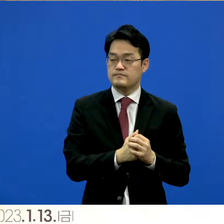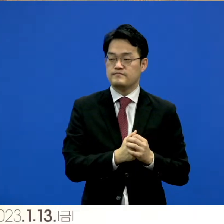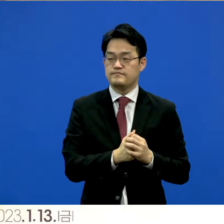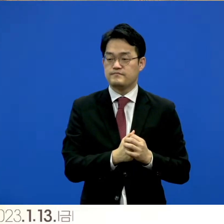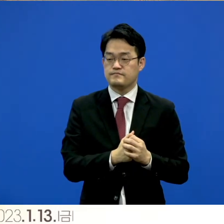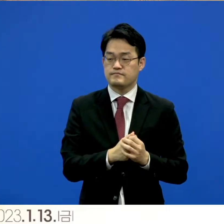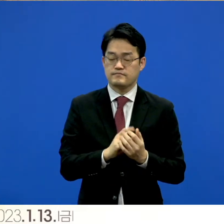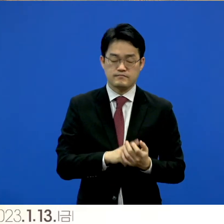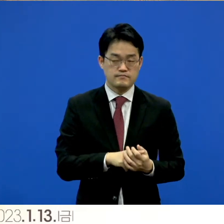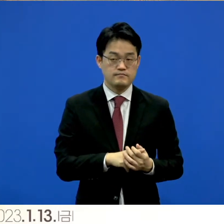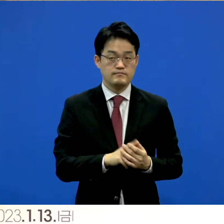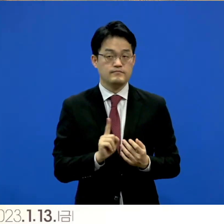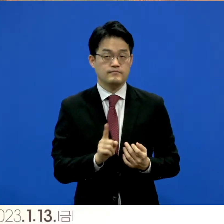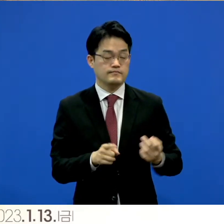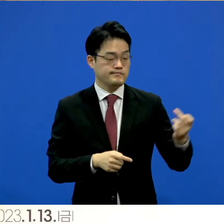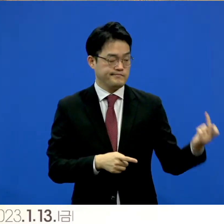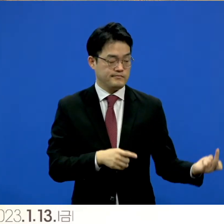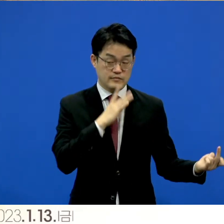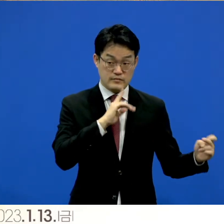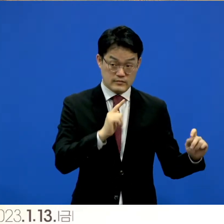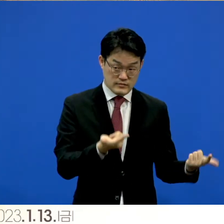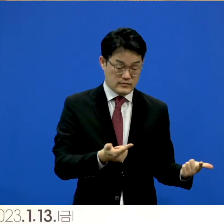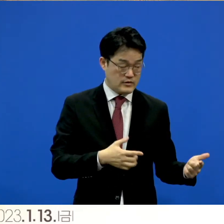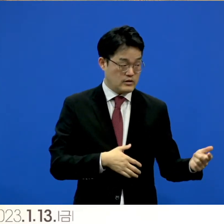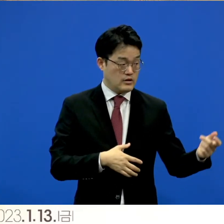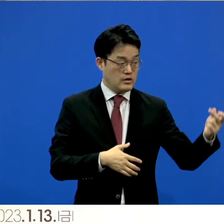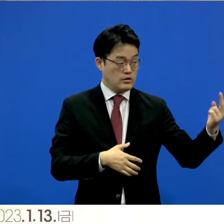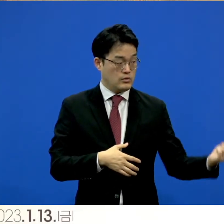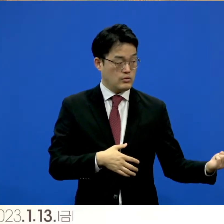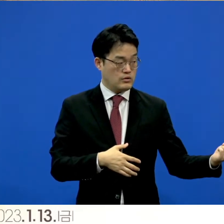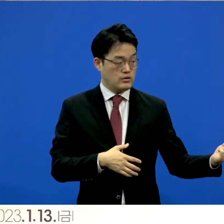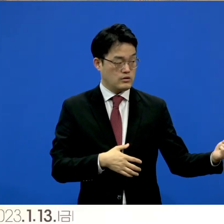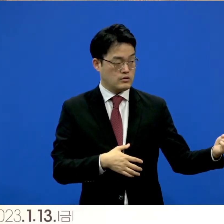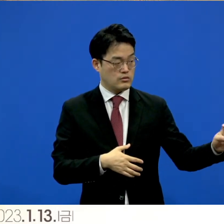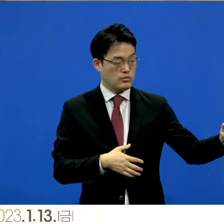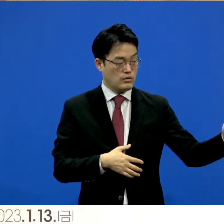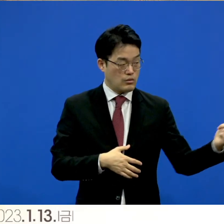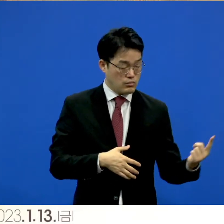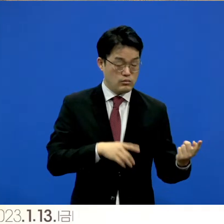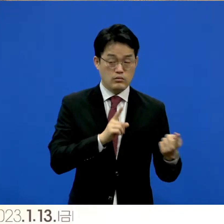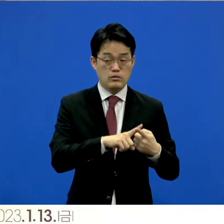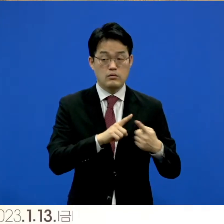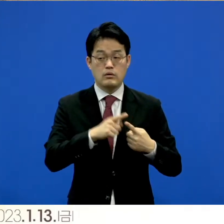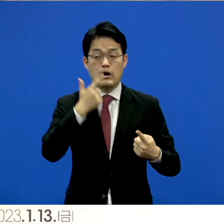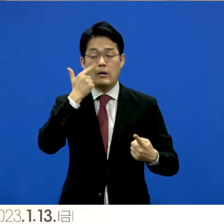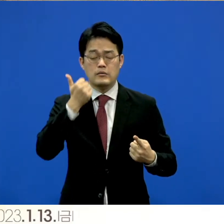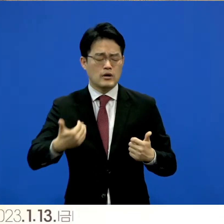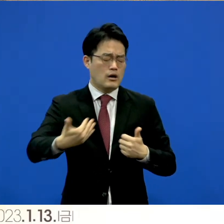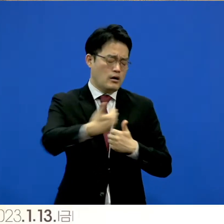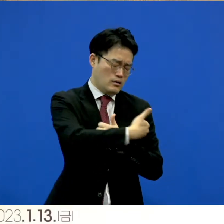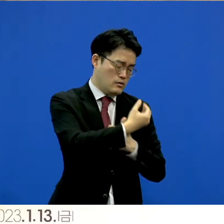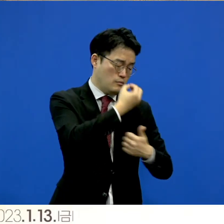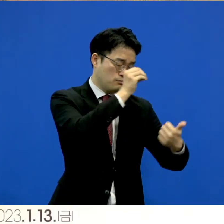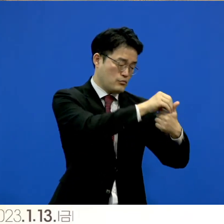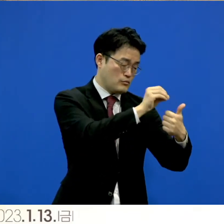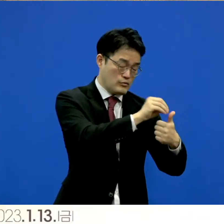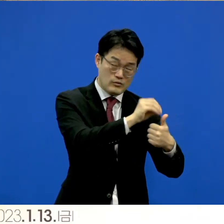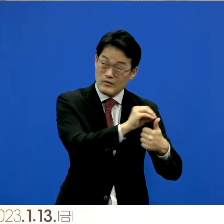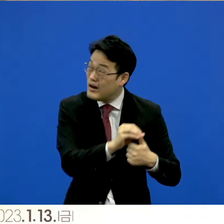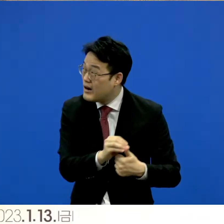그런 탕자만이 아닙니다. 탕자를 집안으로 끌어안는 아버지를 거부하고 있습니다. 그런 아버지의 아들이기를 거부합니다.